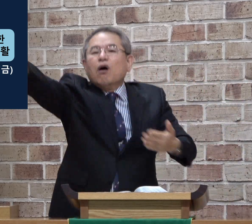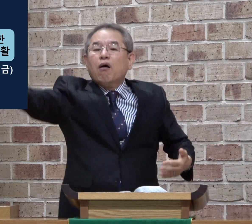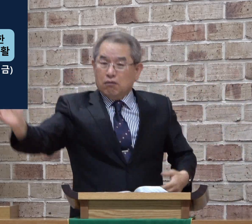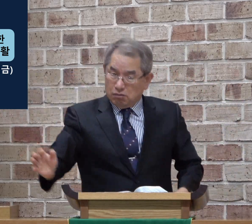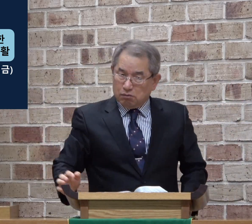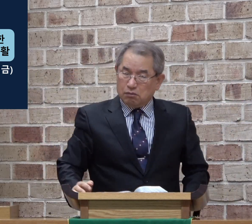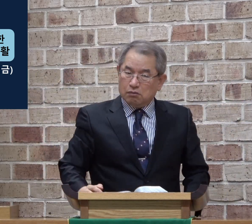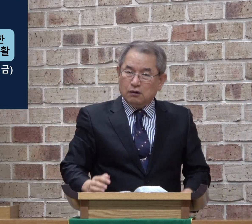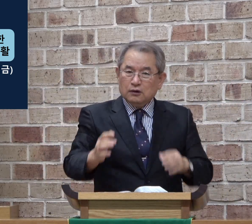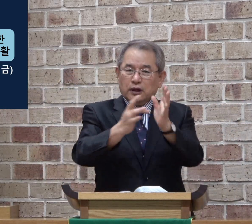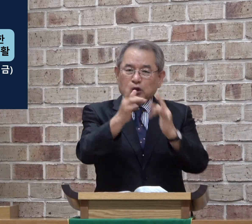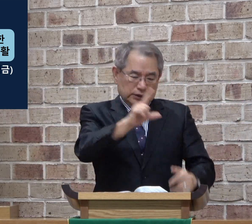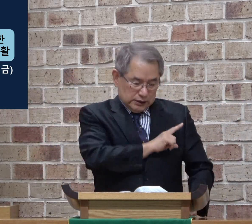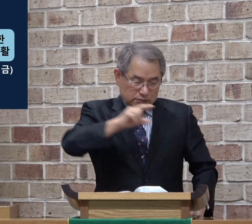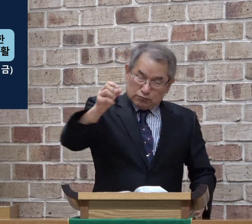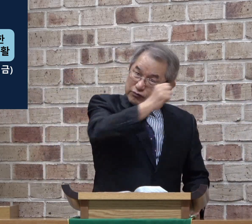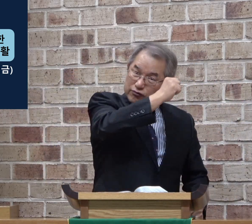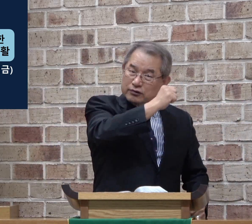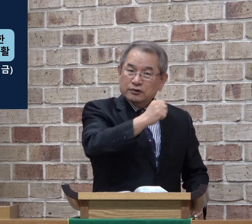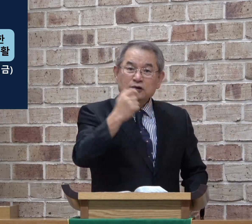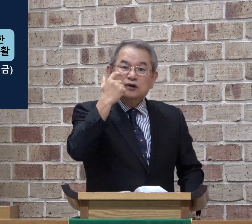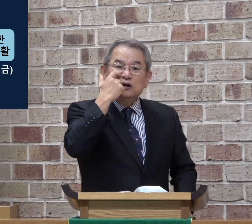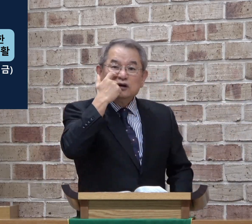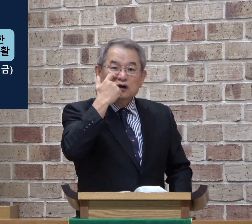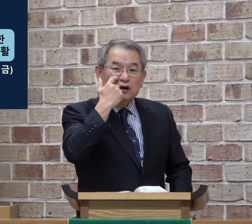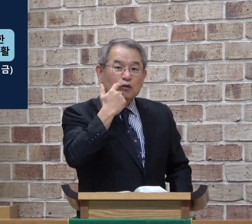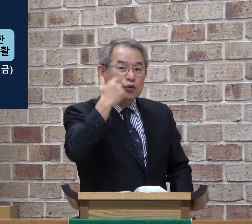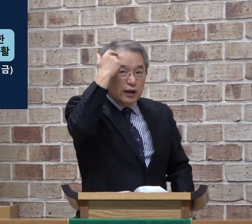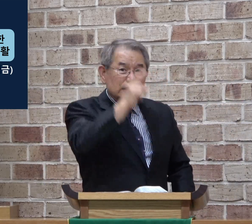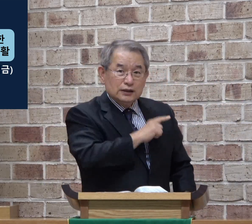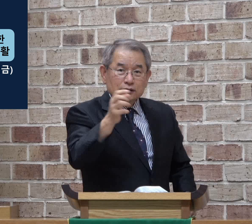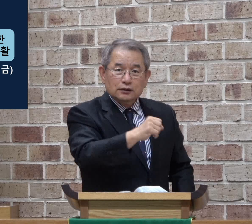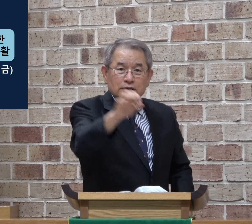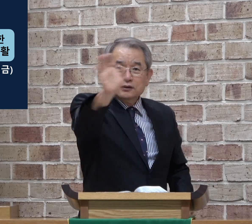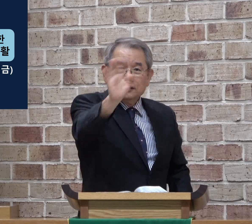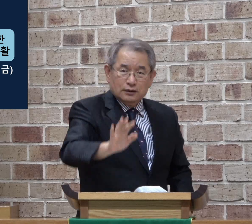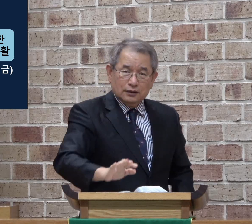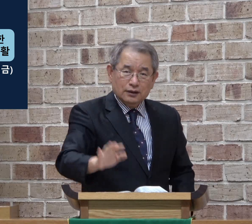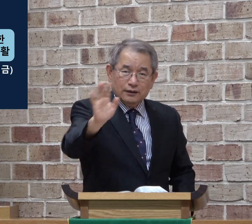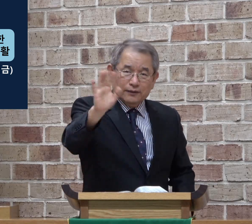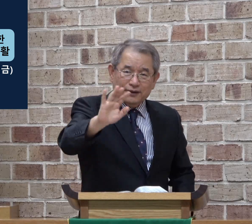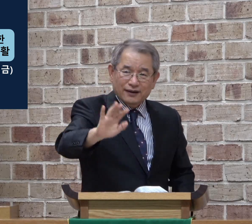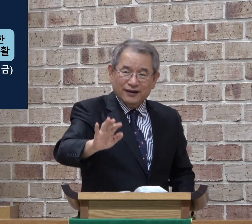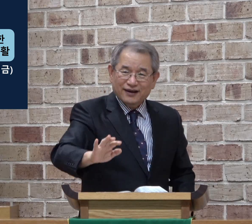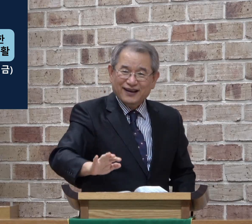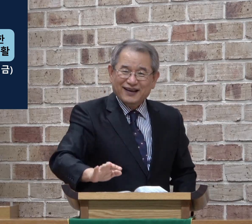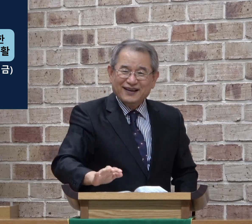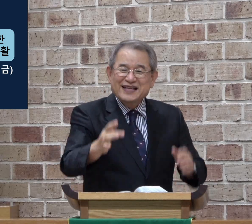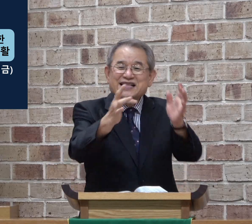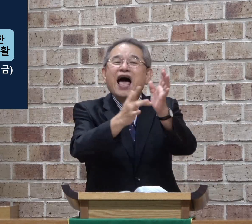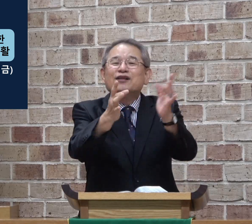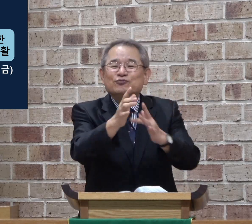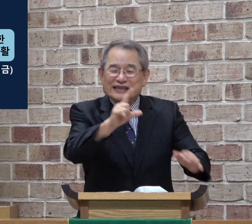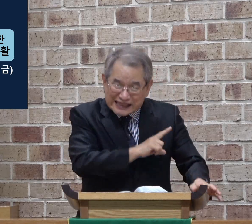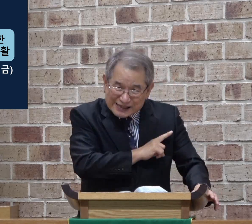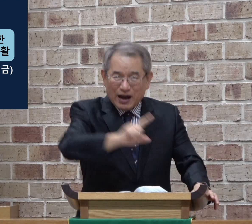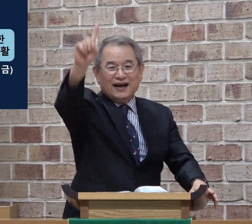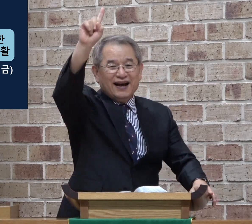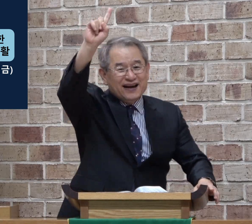우리가 기도를 늘 평상시에 하나님 앞에 늘 꾸준한 기도를 한다면 이 능력이 우리에게 쌓여서 정말 남을 치유하는 그런 능력으로 사용하게